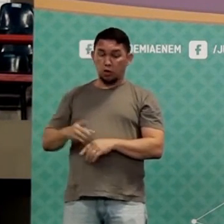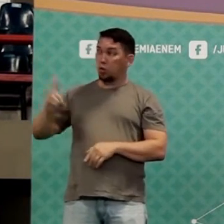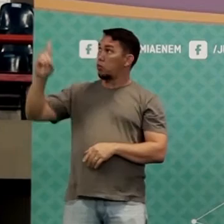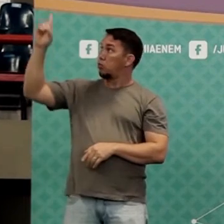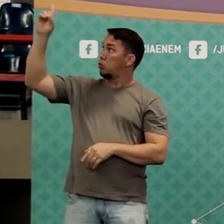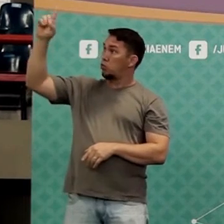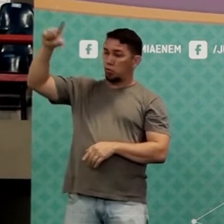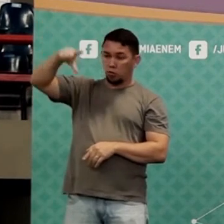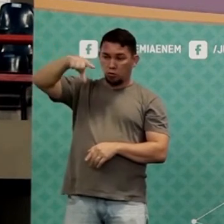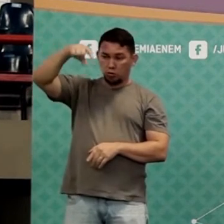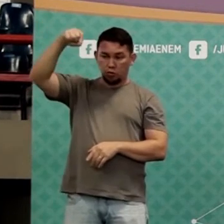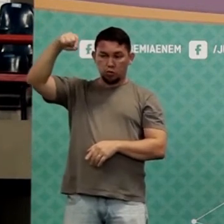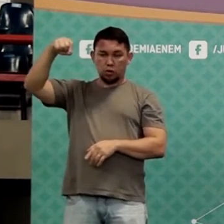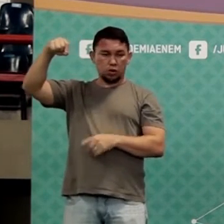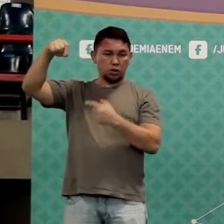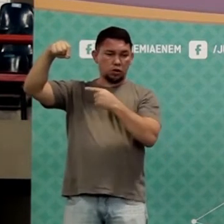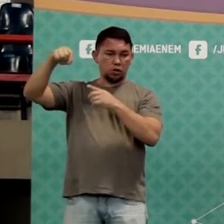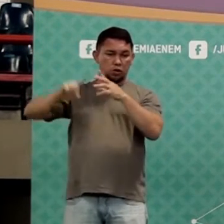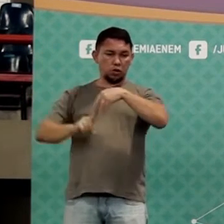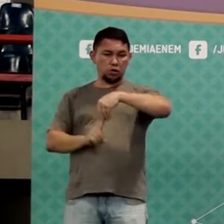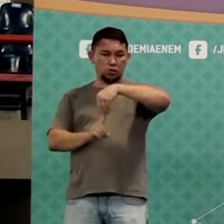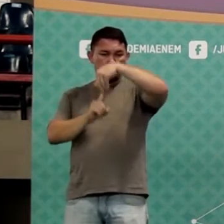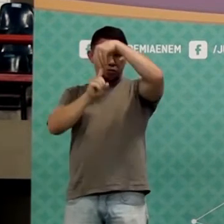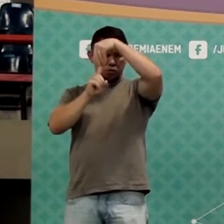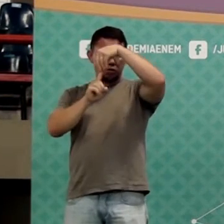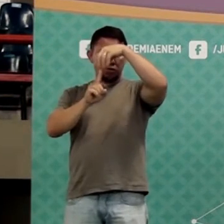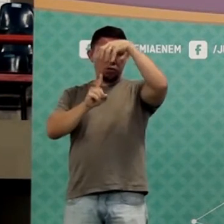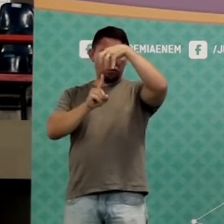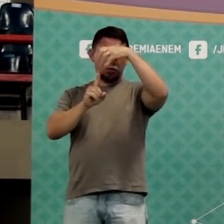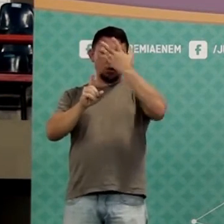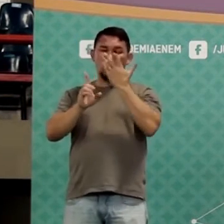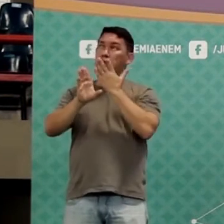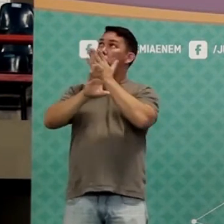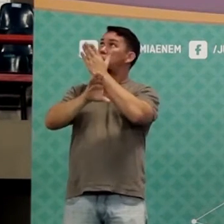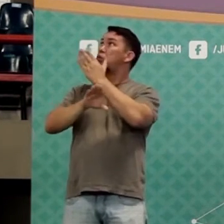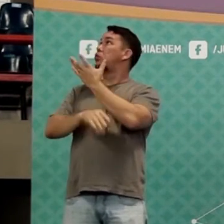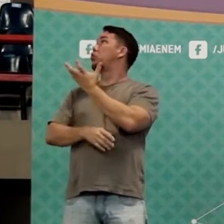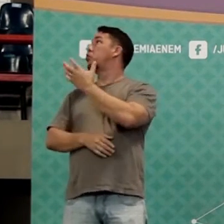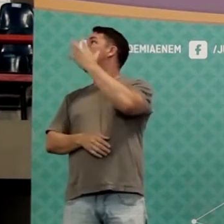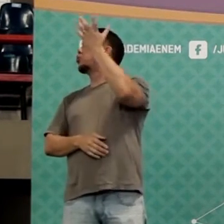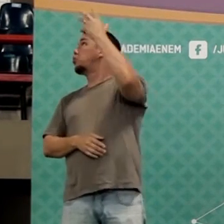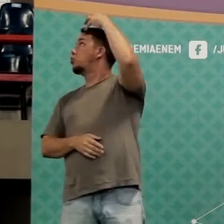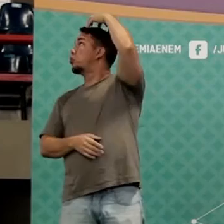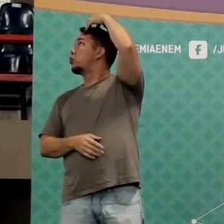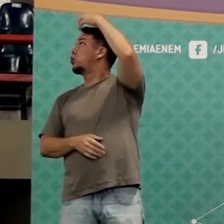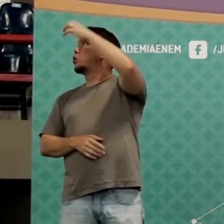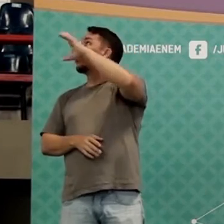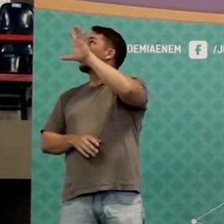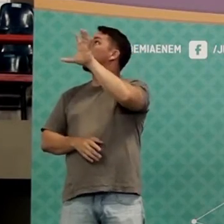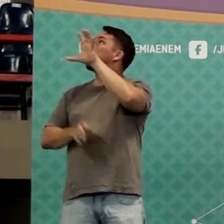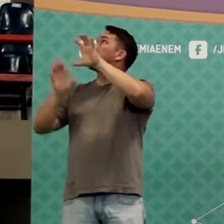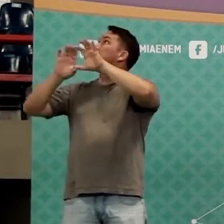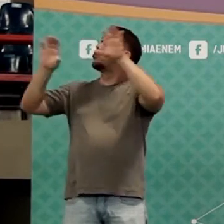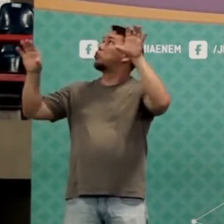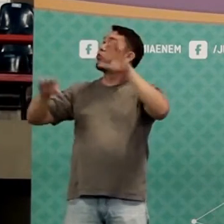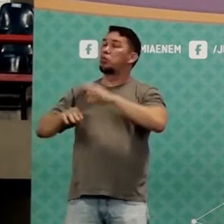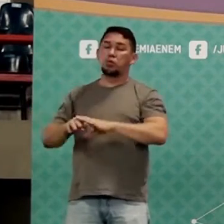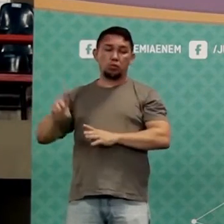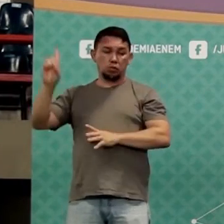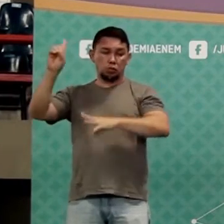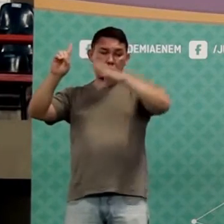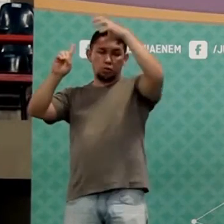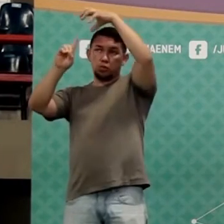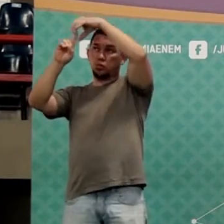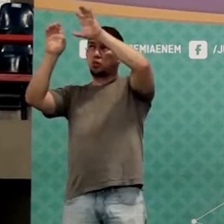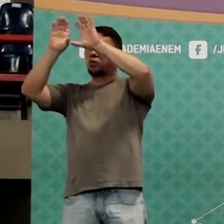não quisesse ter uma monarquia, não tinha um reino dos céus. Se Deus é o rei, existe um